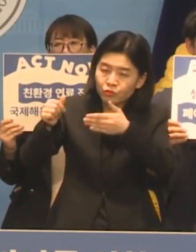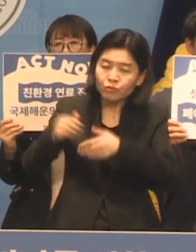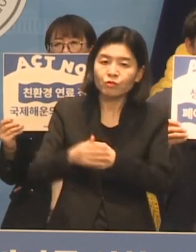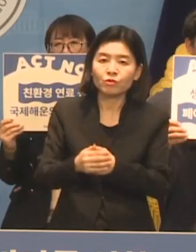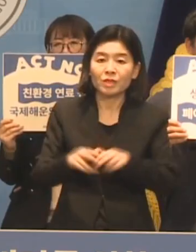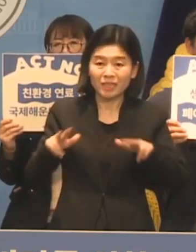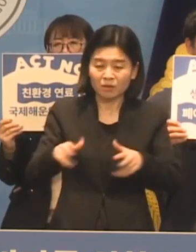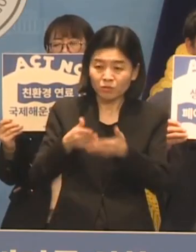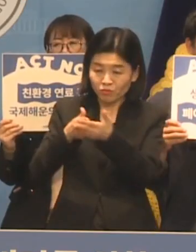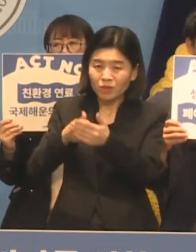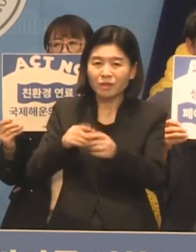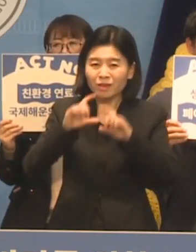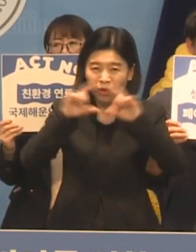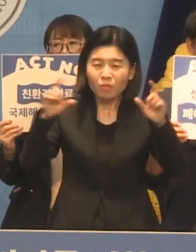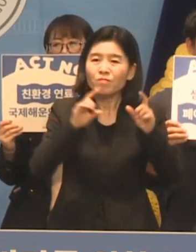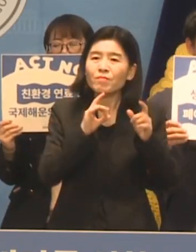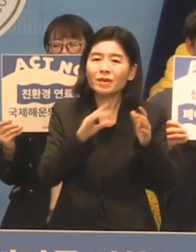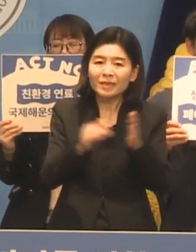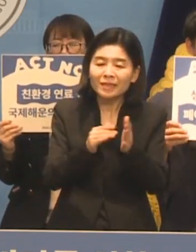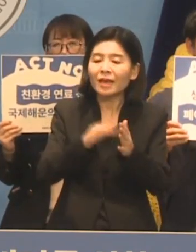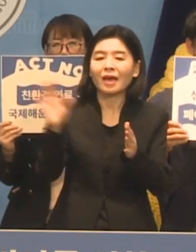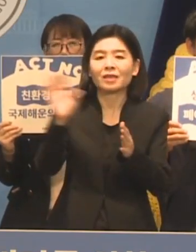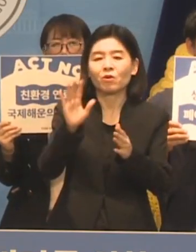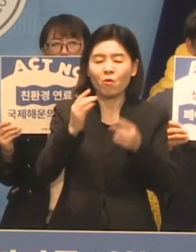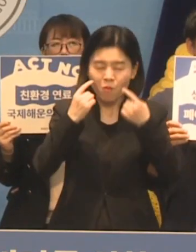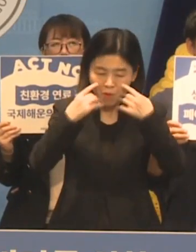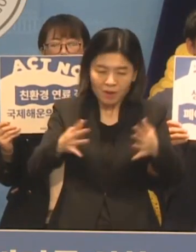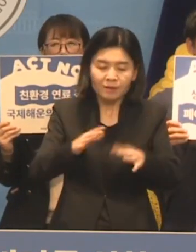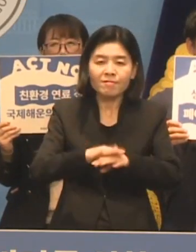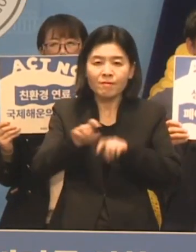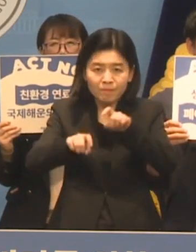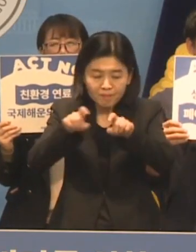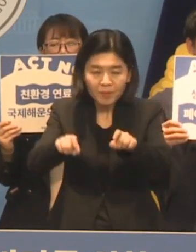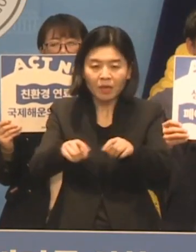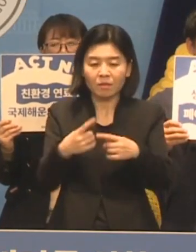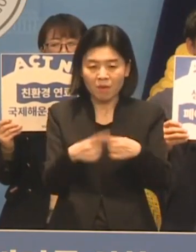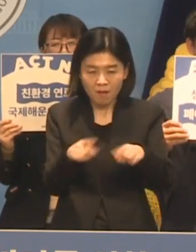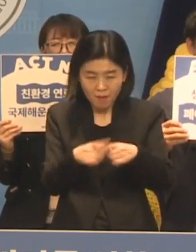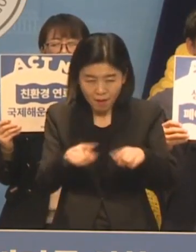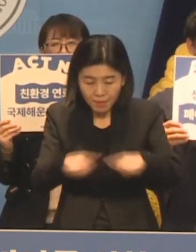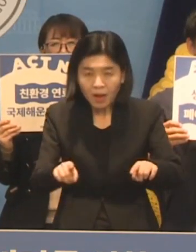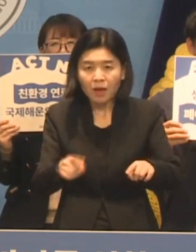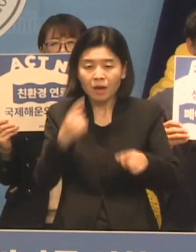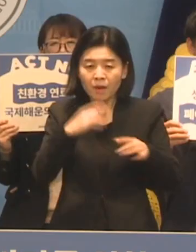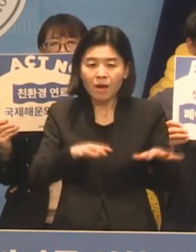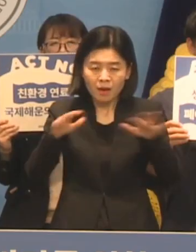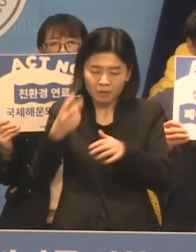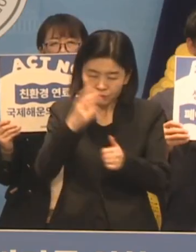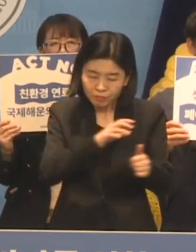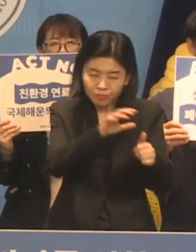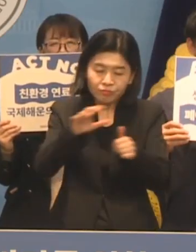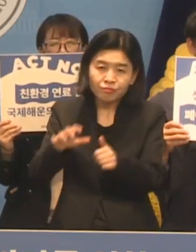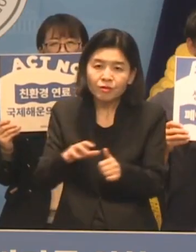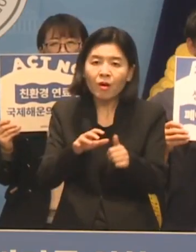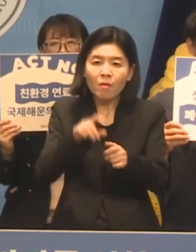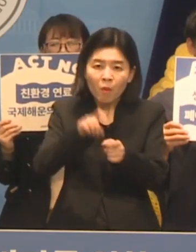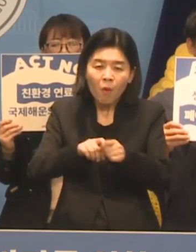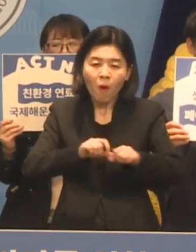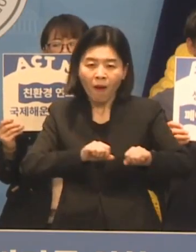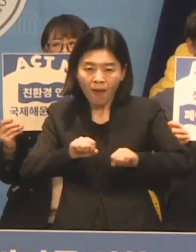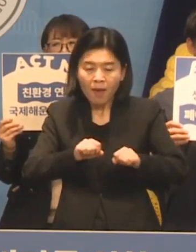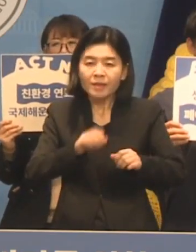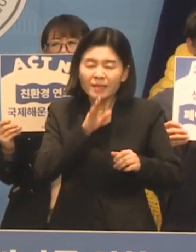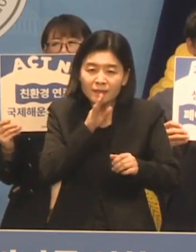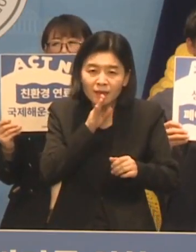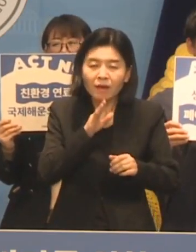단순한 선언에서 그치는 것이 아닌 명확한 이행과 평가를 통해 우리 바다 환경 보전을 위한 실질적인 정책으로 마련되어야